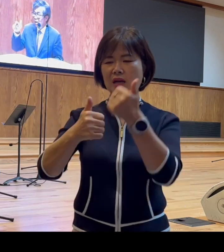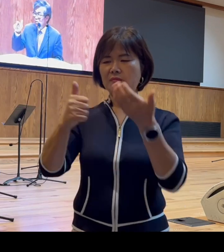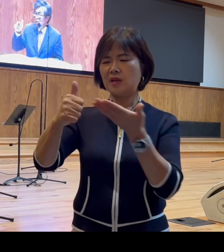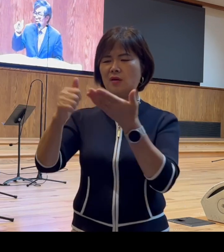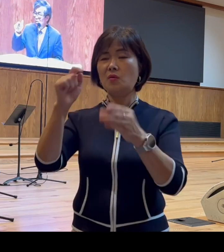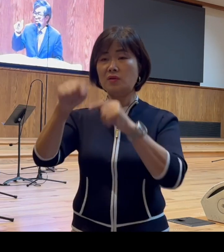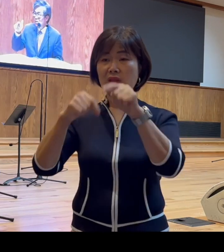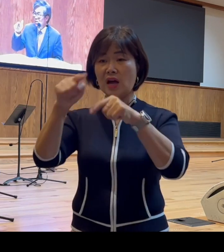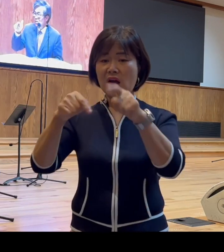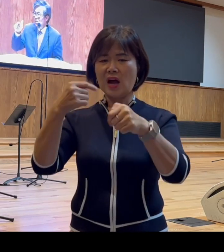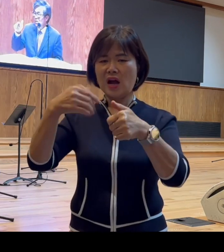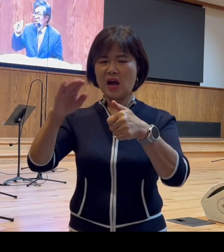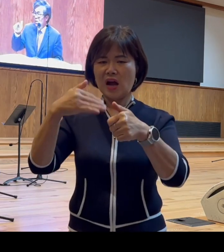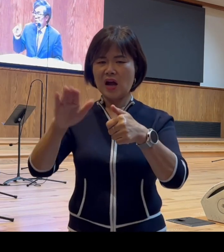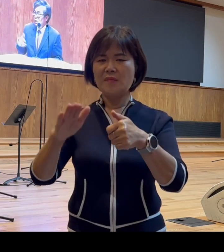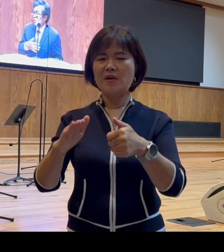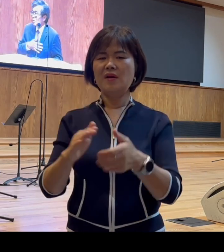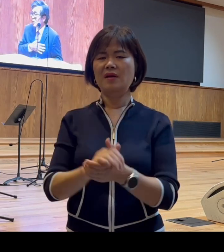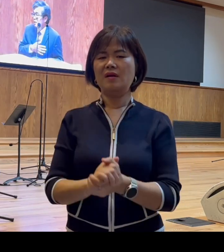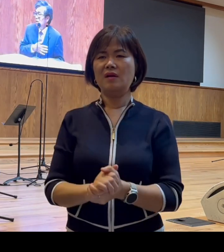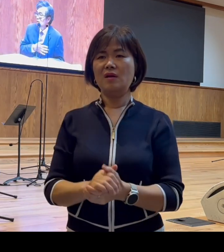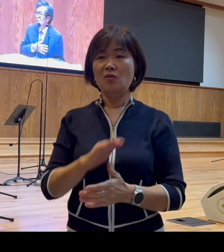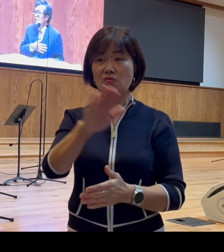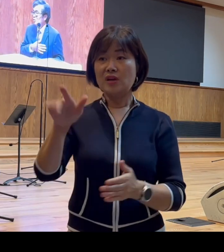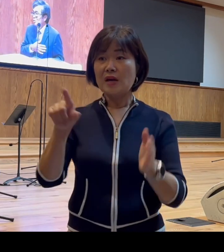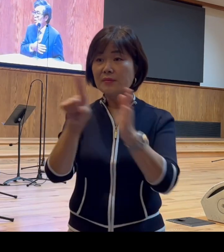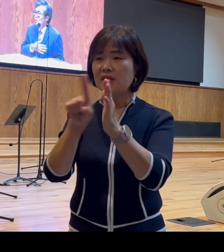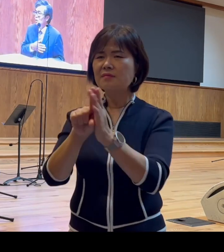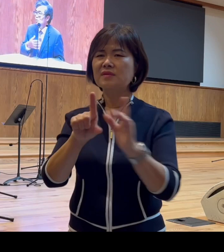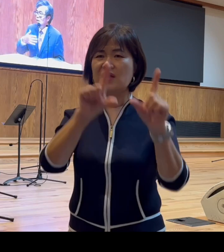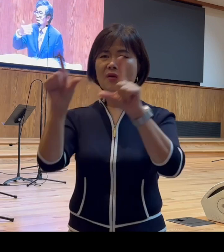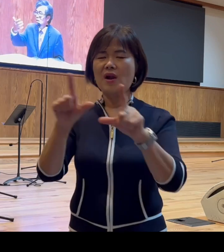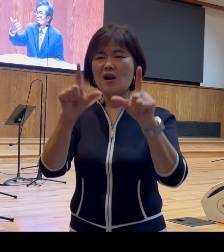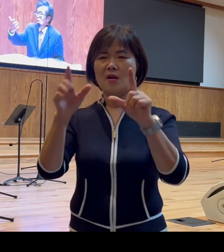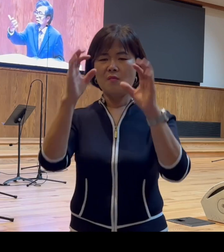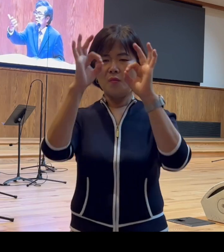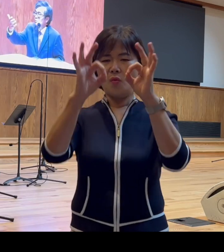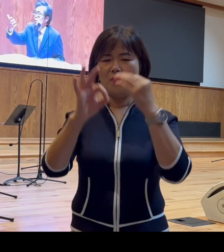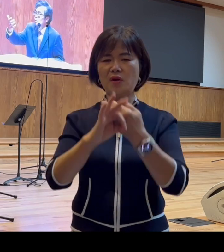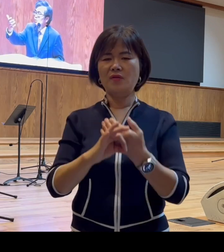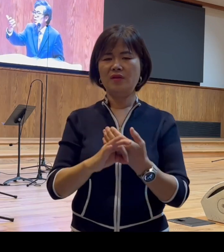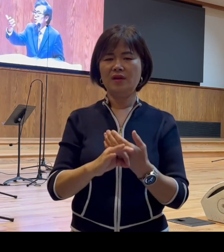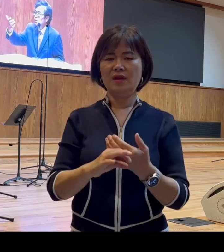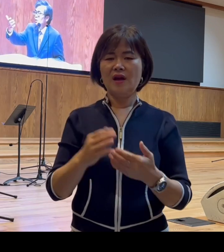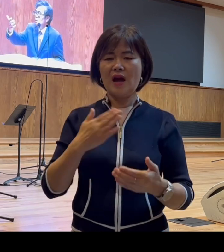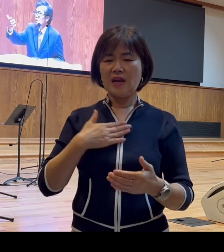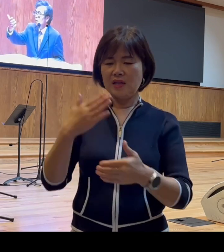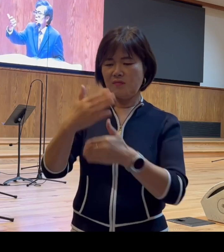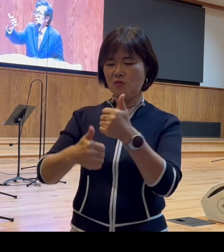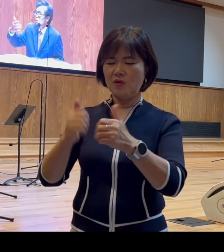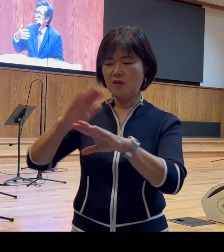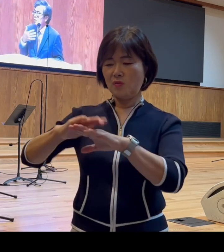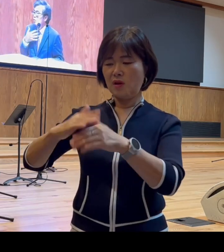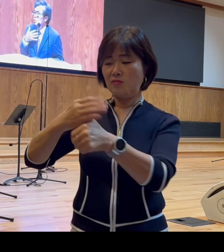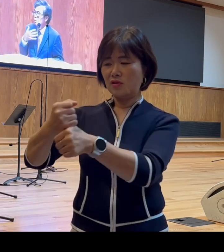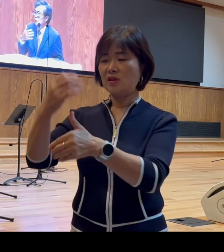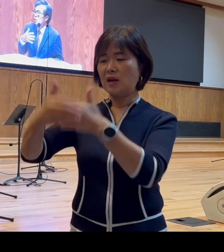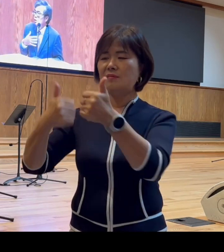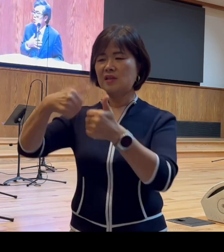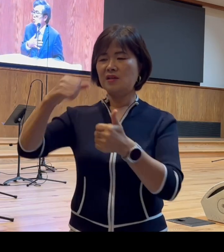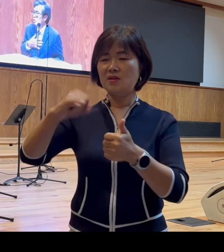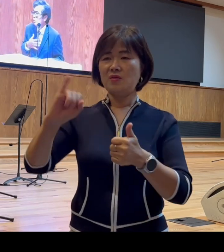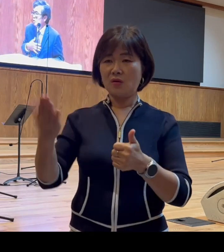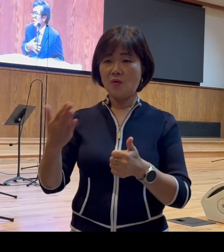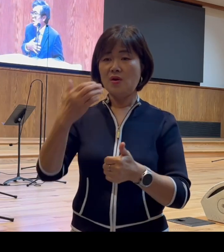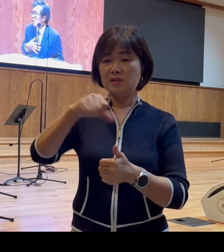하나님께로 나아가면 예배고요. 우리가 신앙생활하는 순서를 보면, 우리가 하나님 손에 붙들려서 은혜받아 하나님의 자녀가 되고,